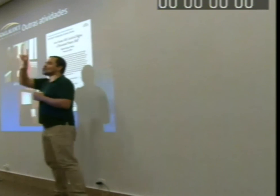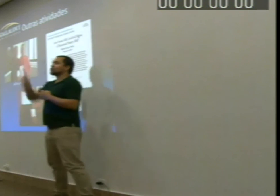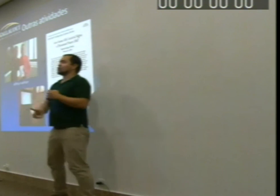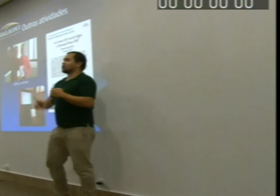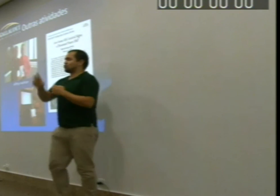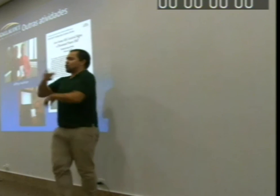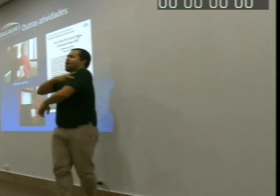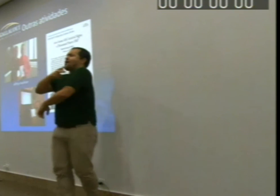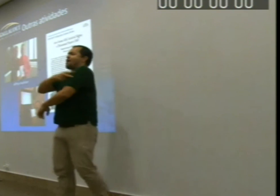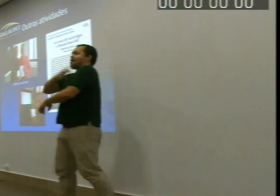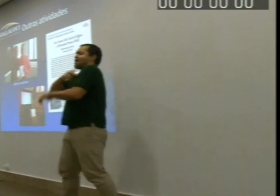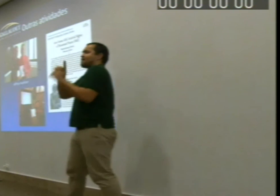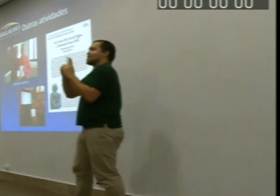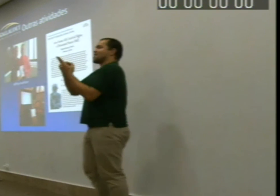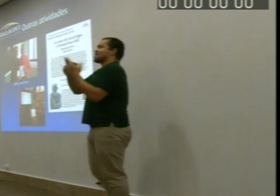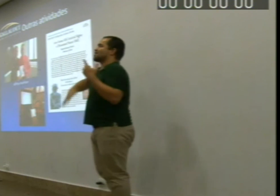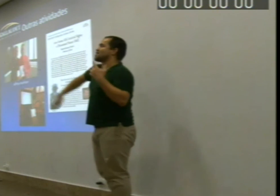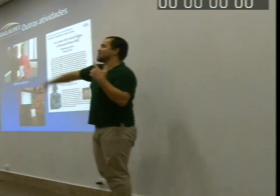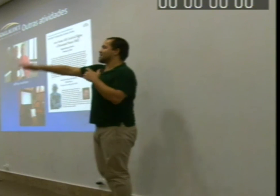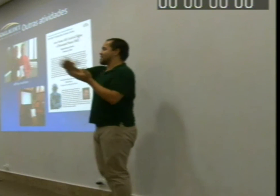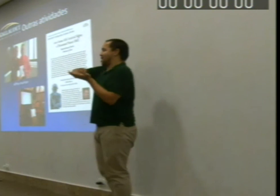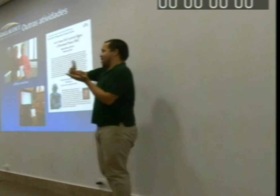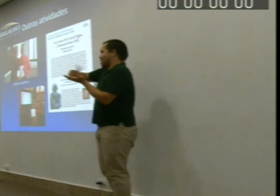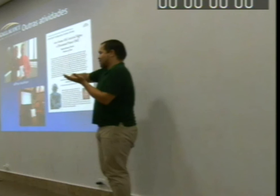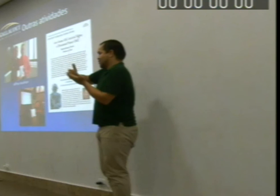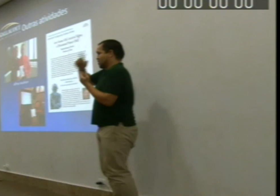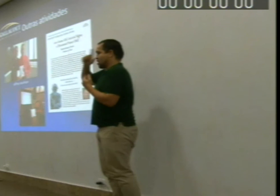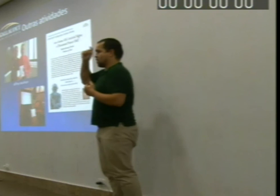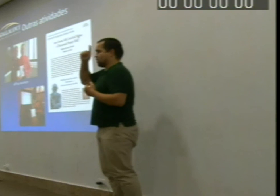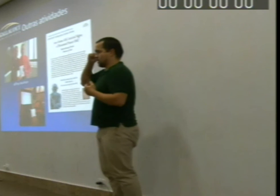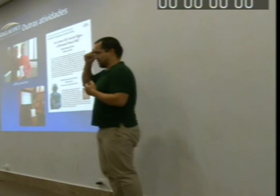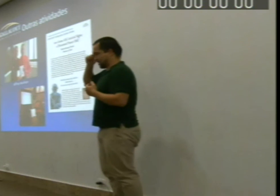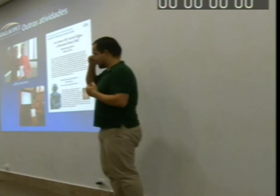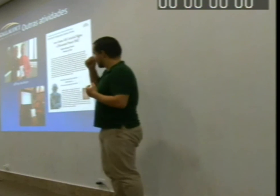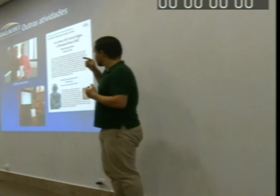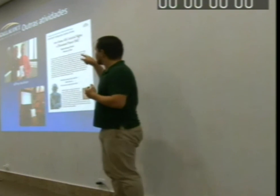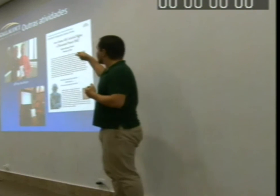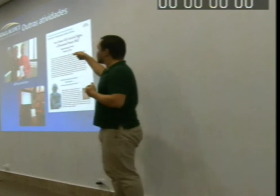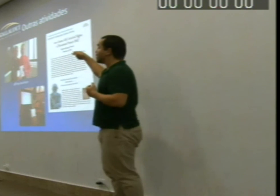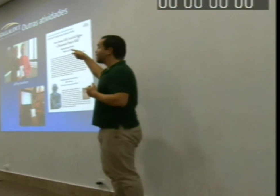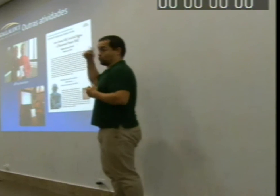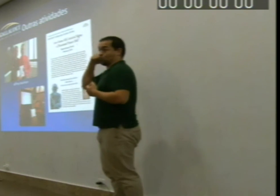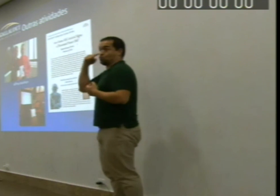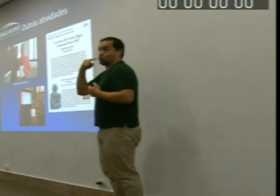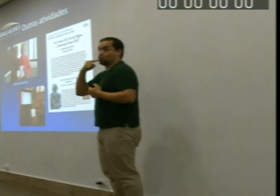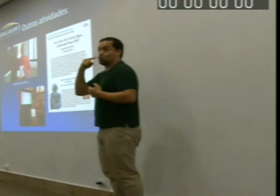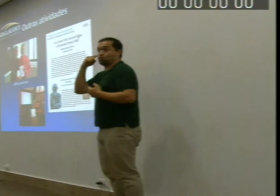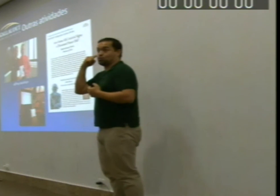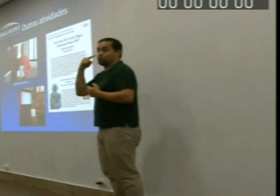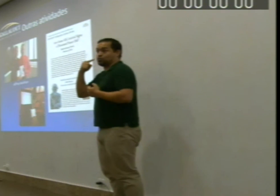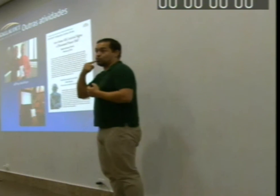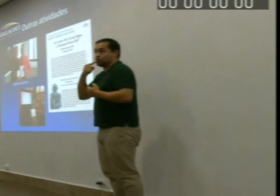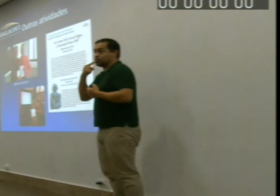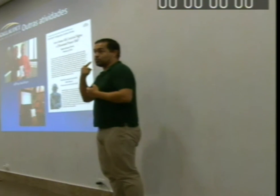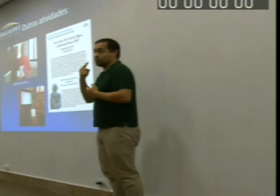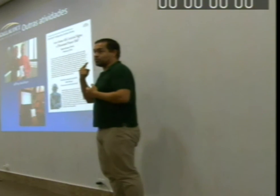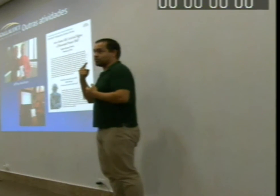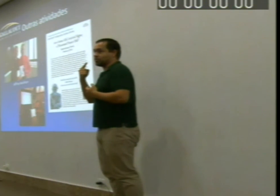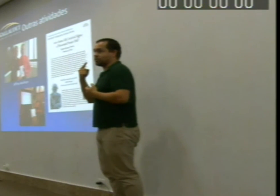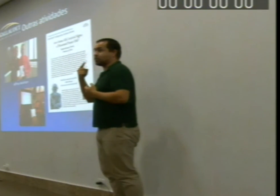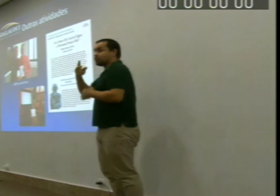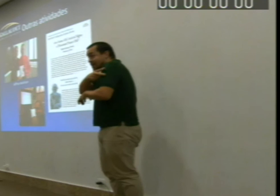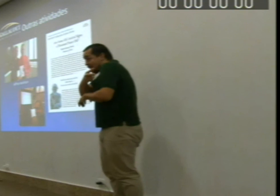permanente Esse é o diretor diretor do Departamento de Interpretação da galaud ele é